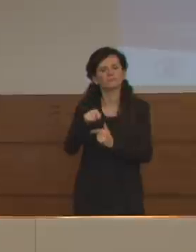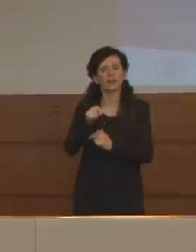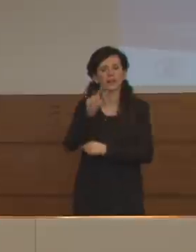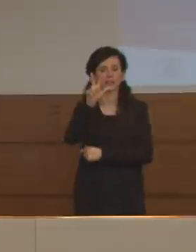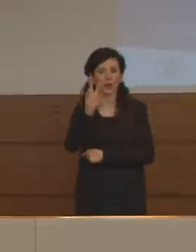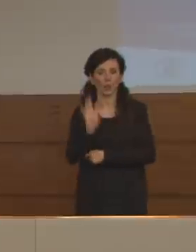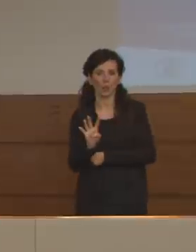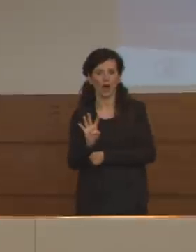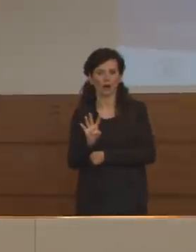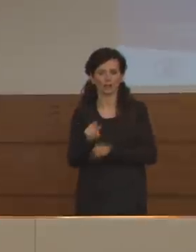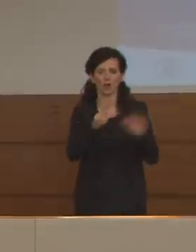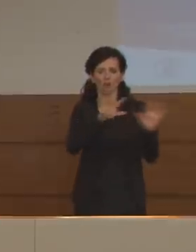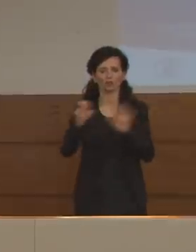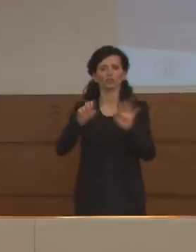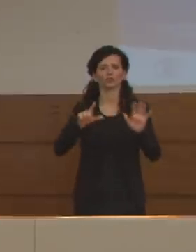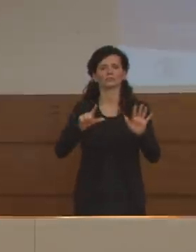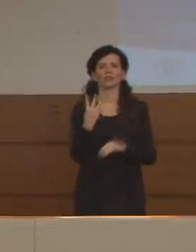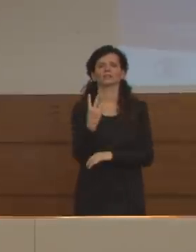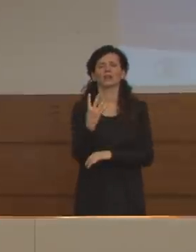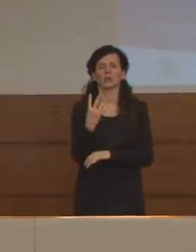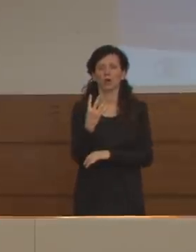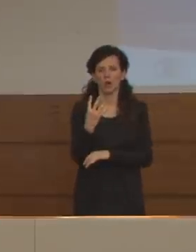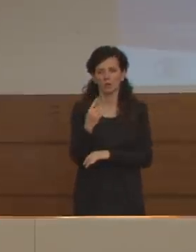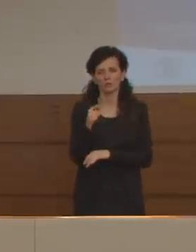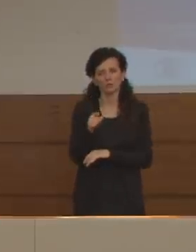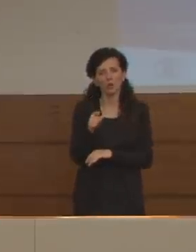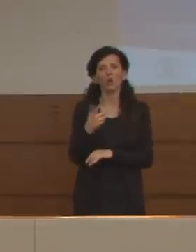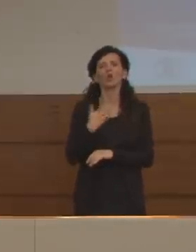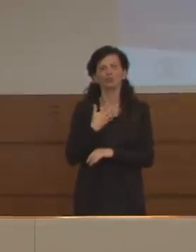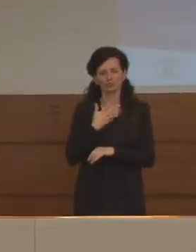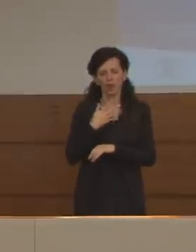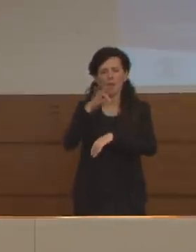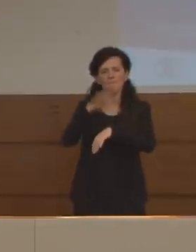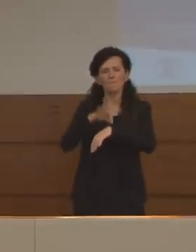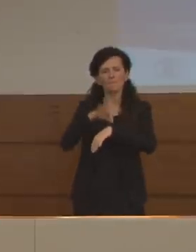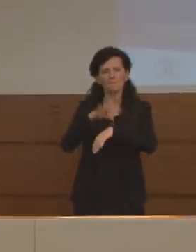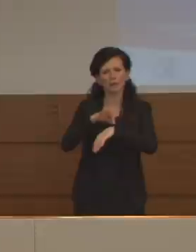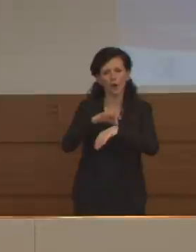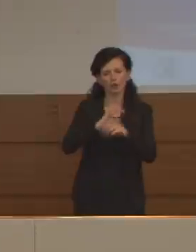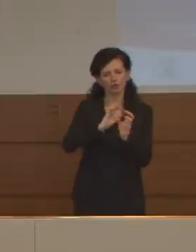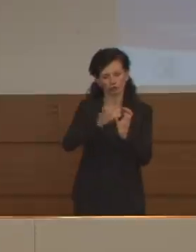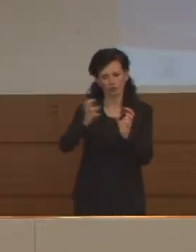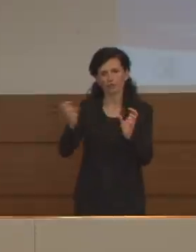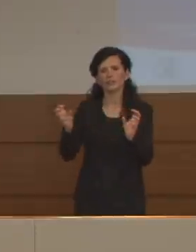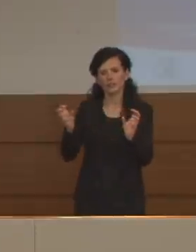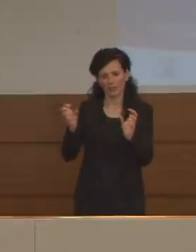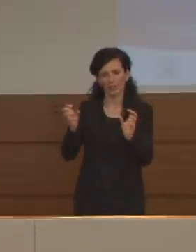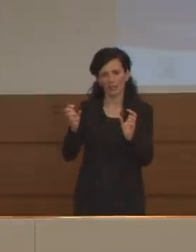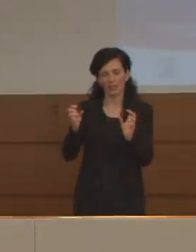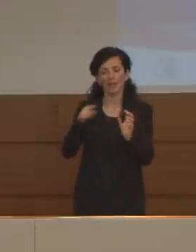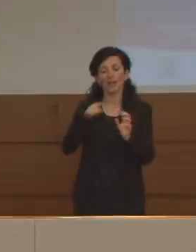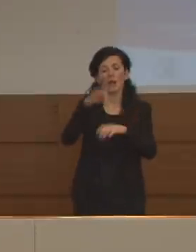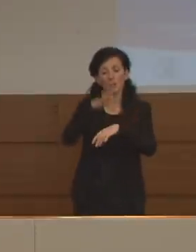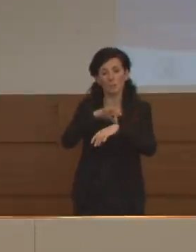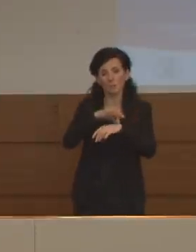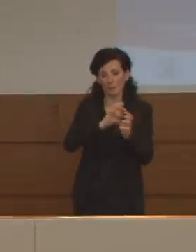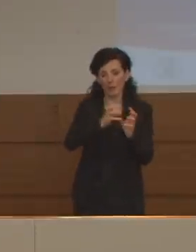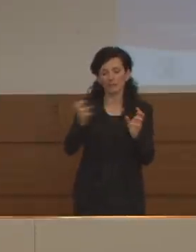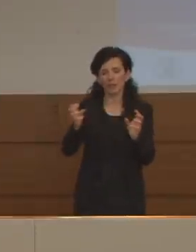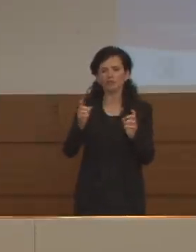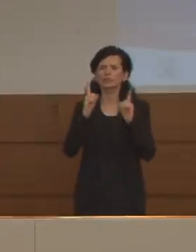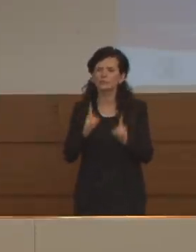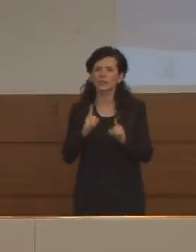di loro 874 avevano delle comorbidità in larga parte correlati all'ipertensione